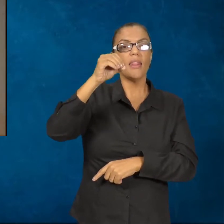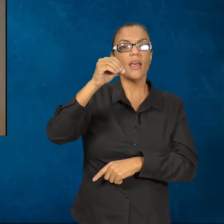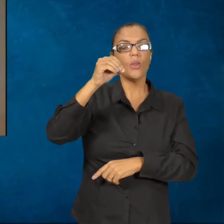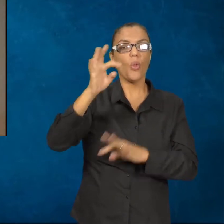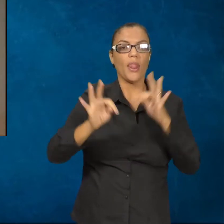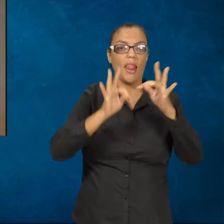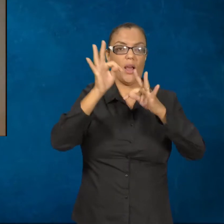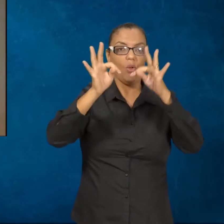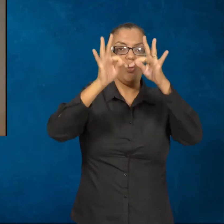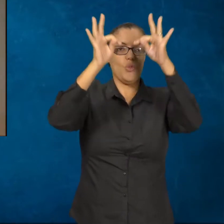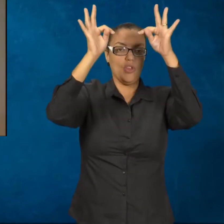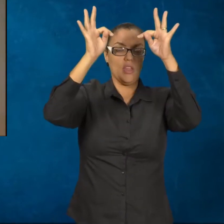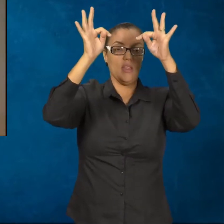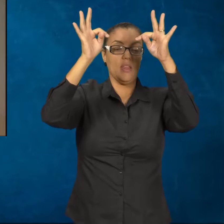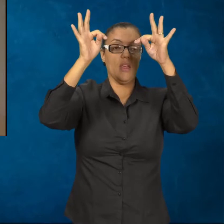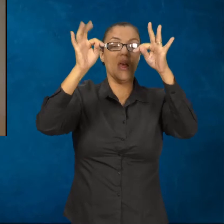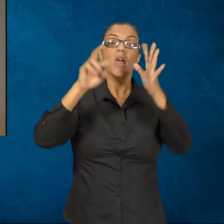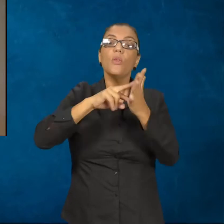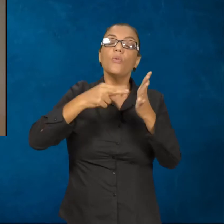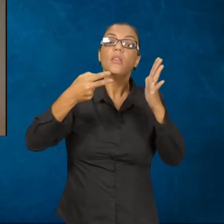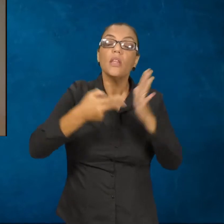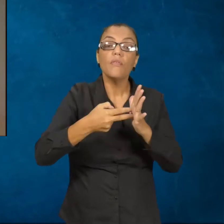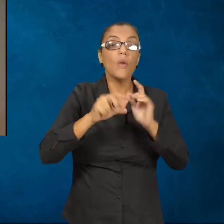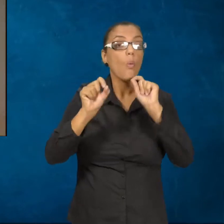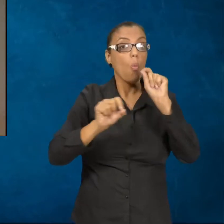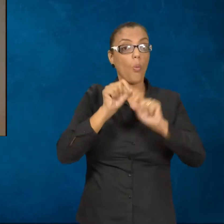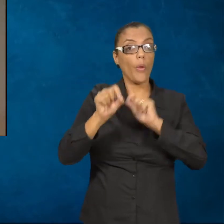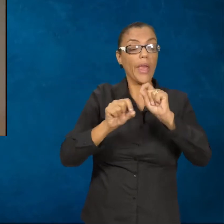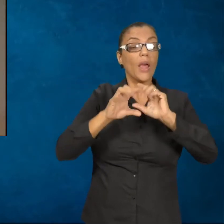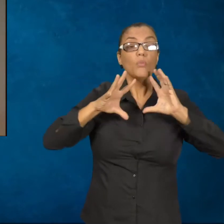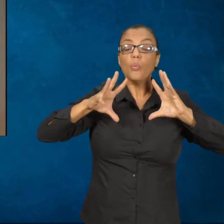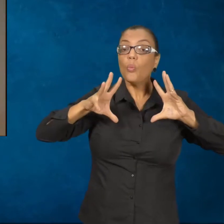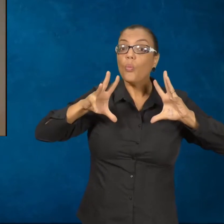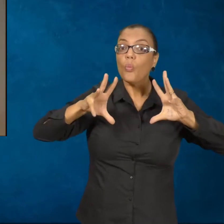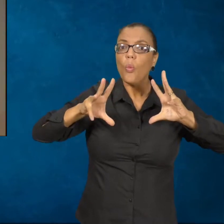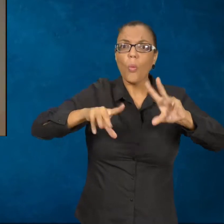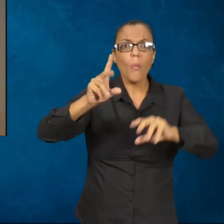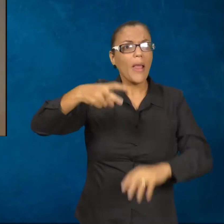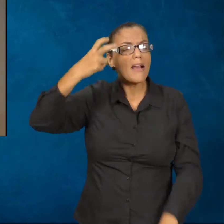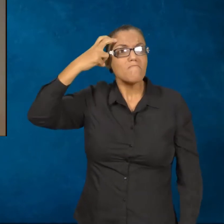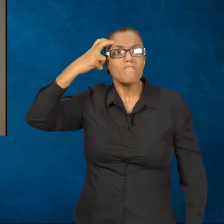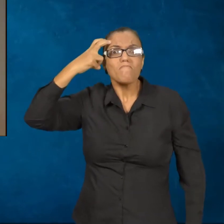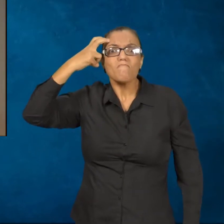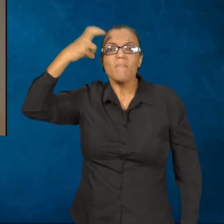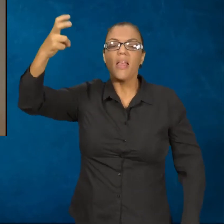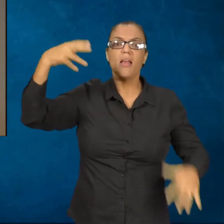gênio. Alguns bem no fundo, mas todo mundo é um gênio.